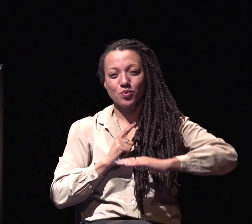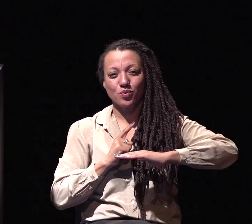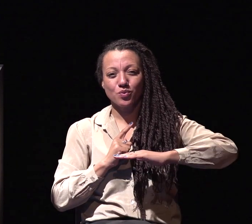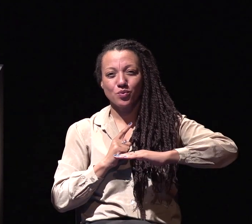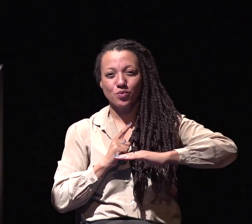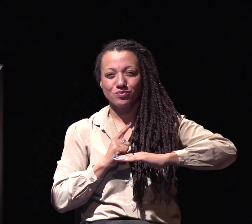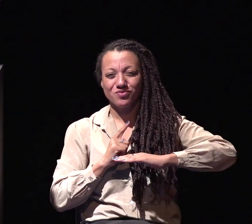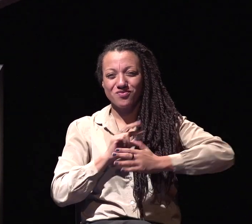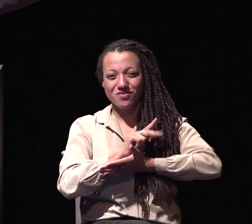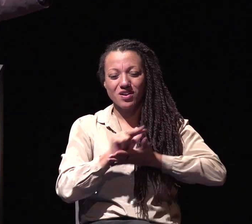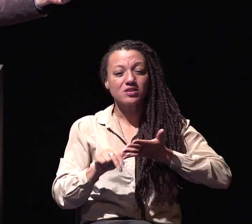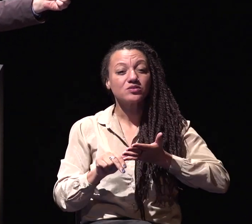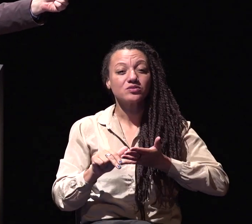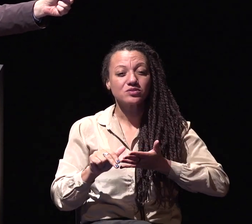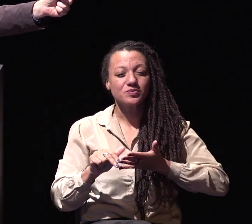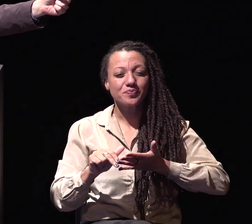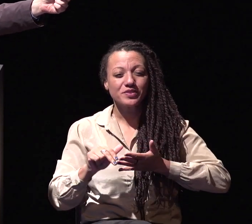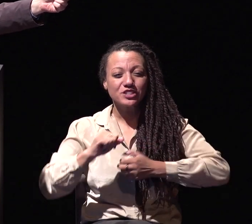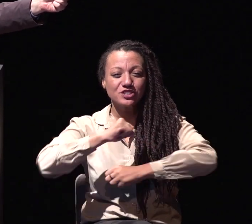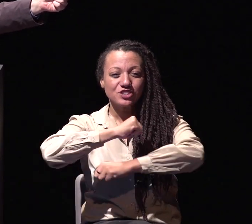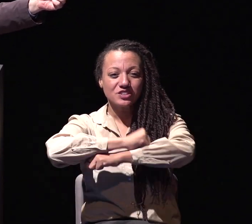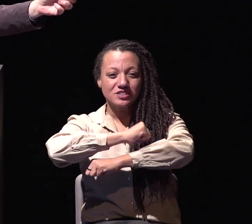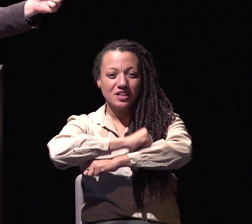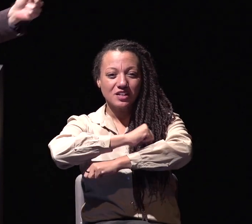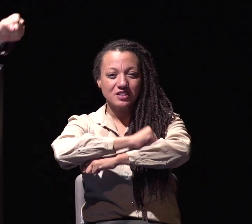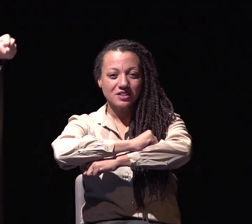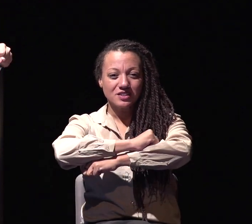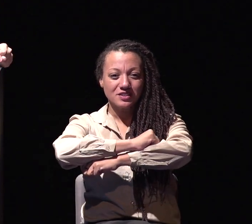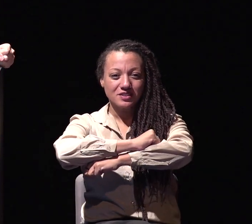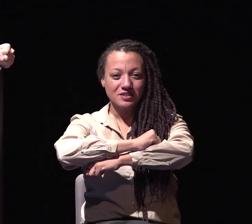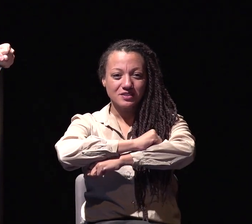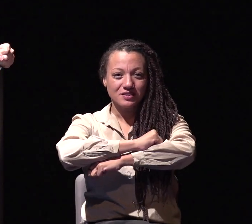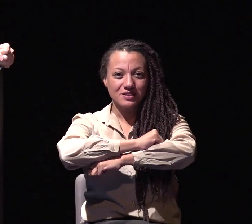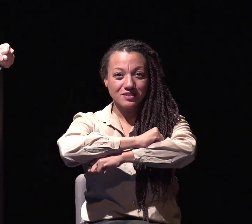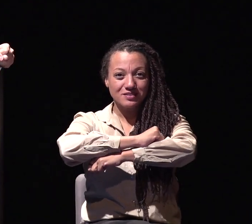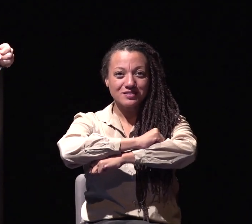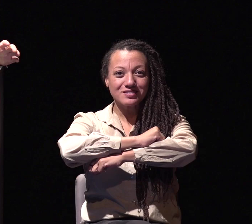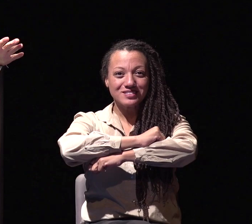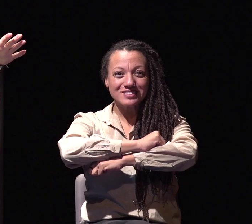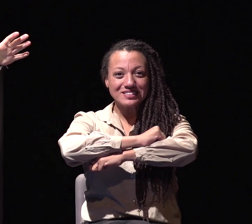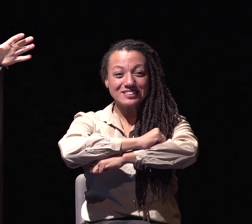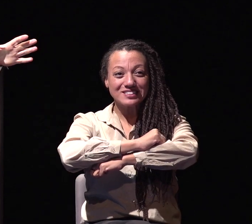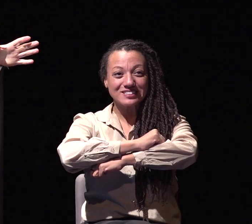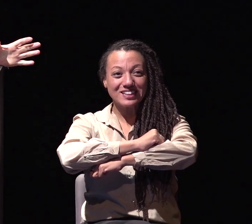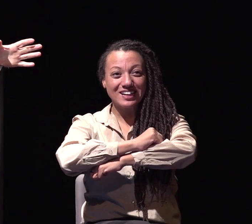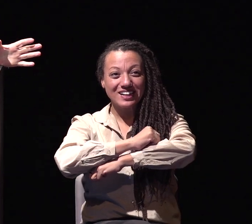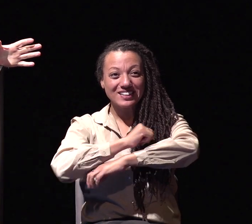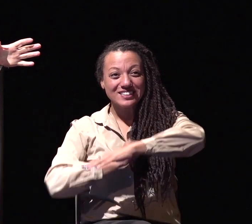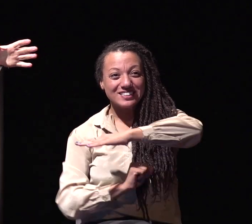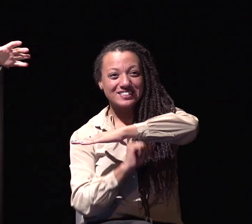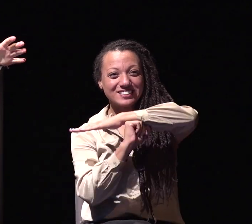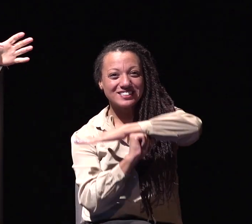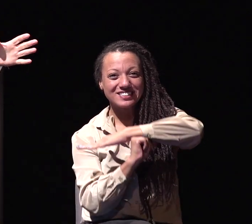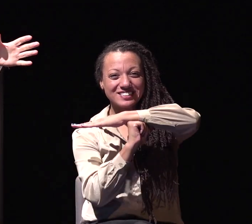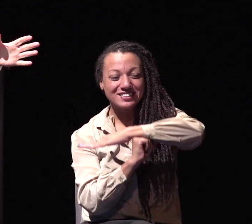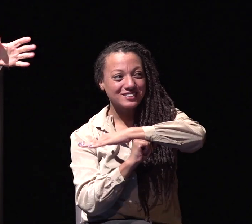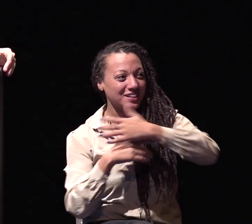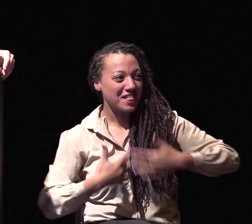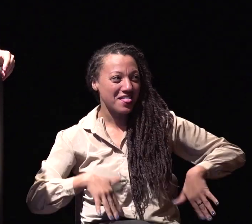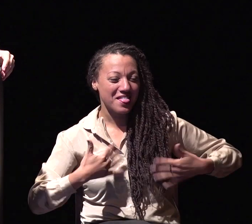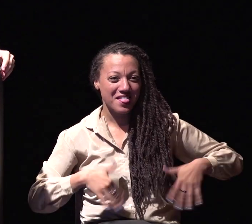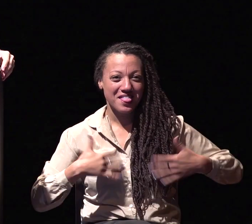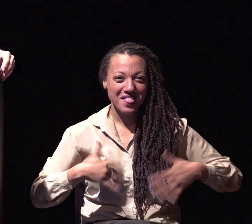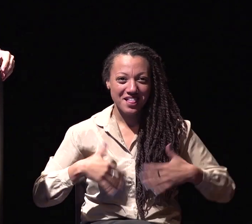que os montantes das janelas estariam agora segurando aquela laje. Bom, pânico geral, né,